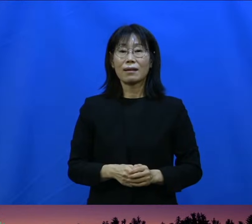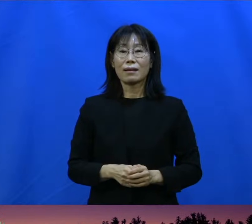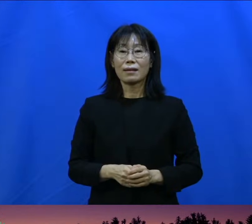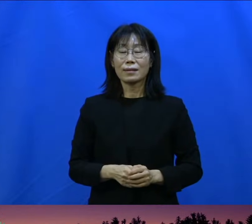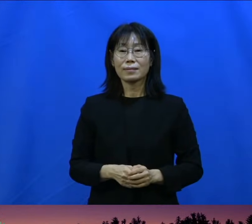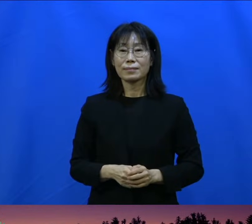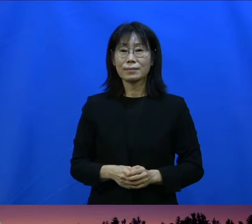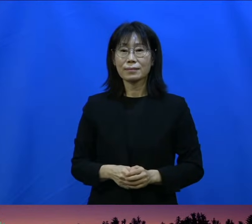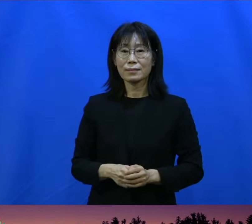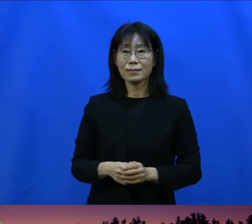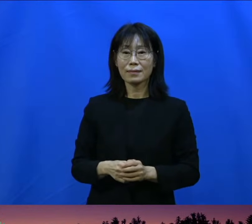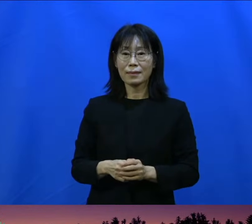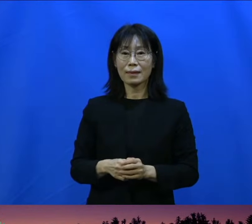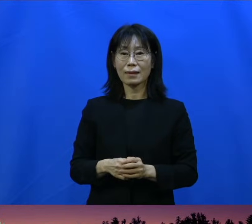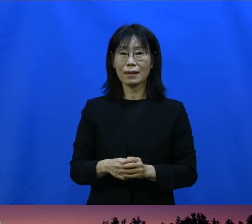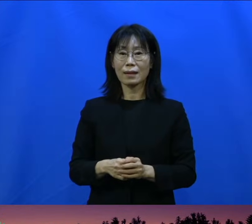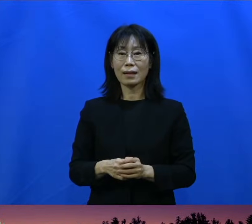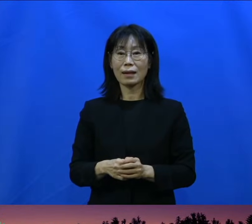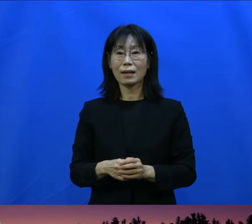그